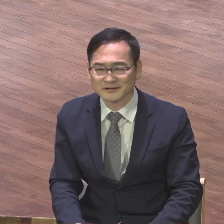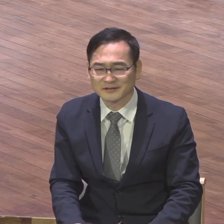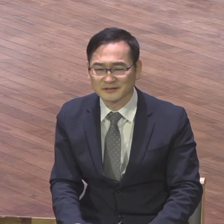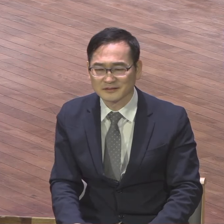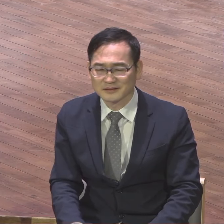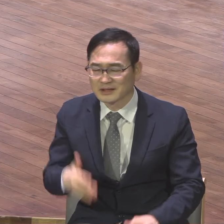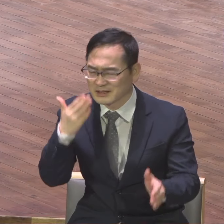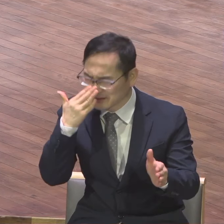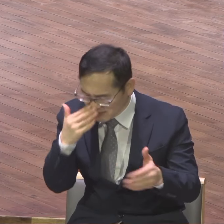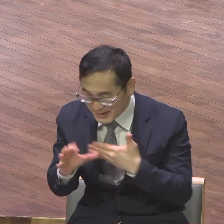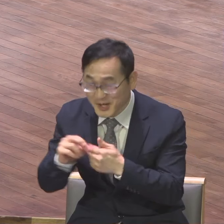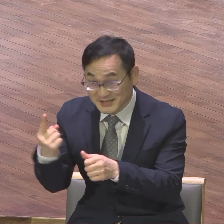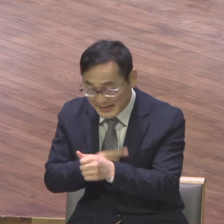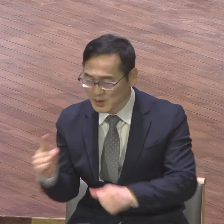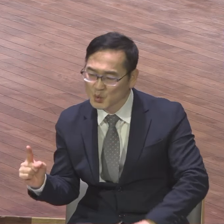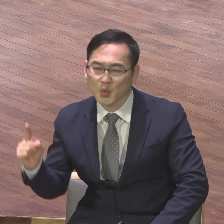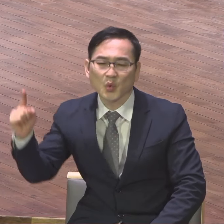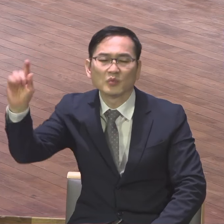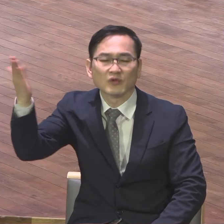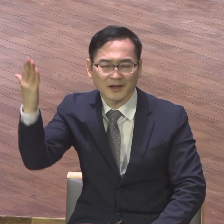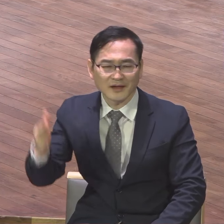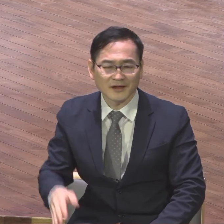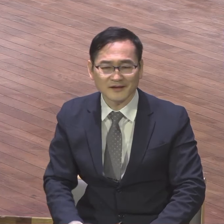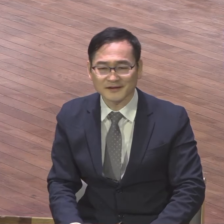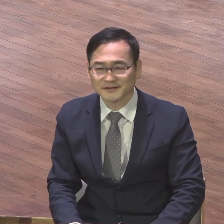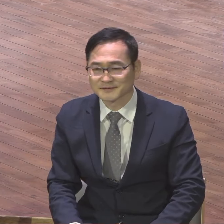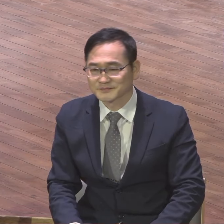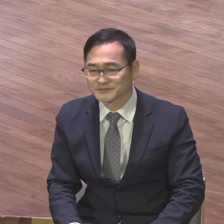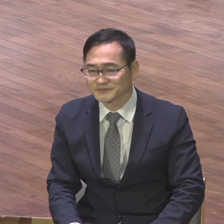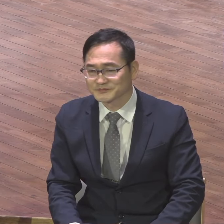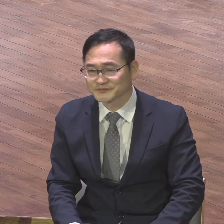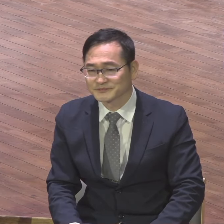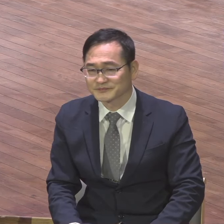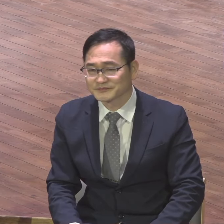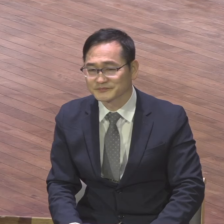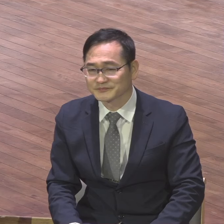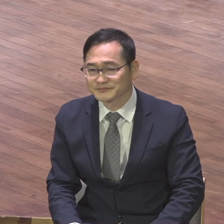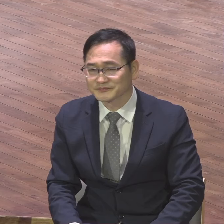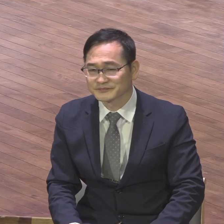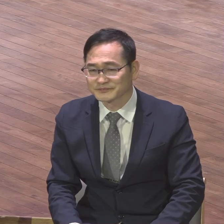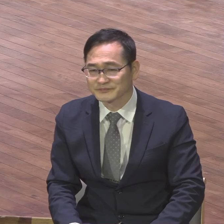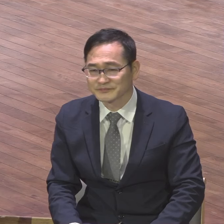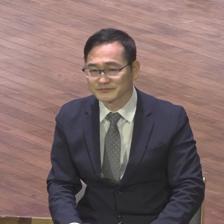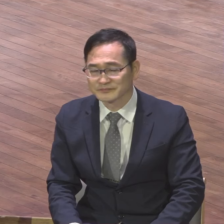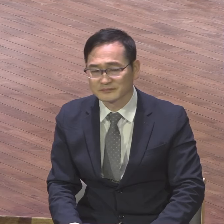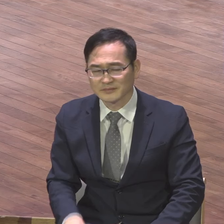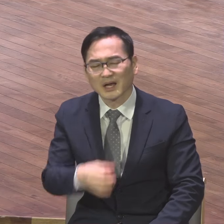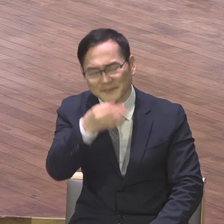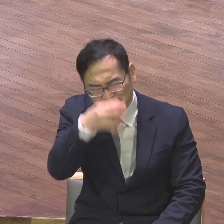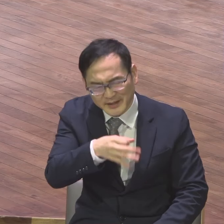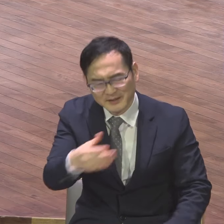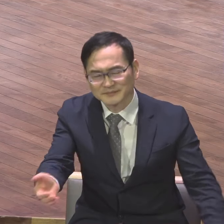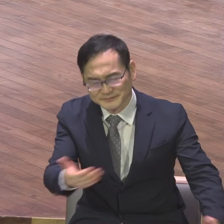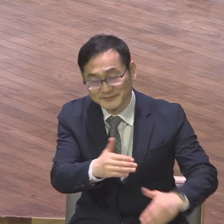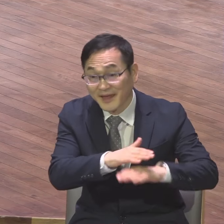높아져. 자, 그래 해결이 돼요. 그래 편안합니다.